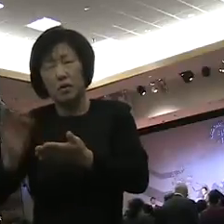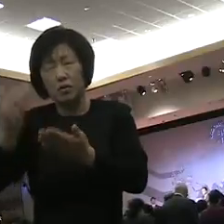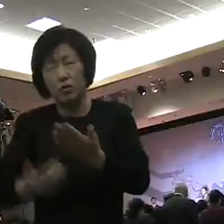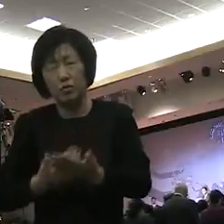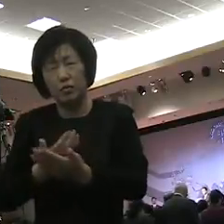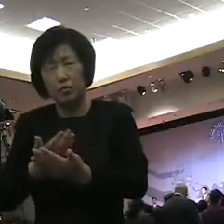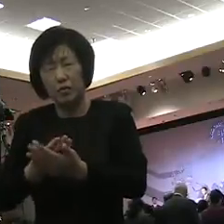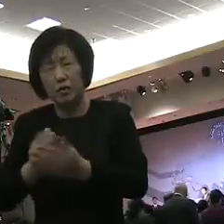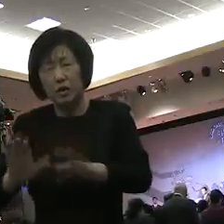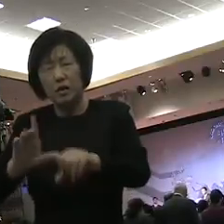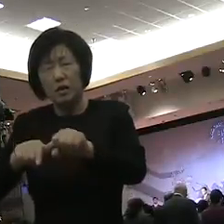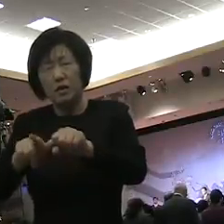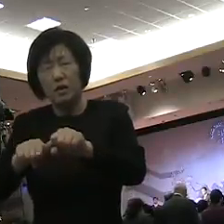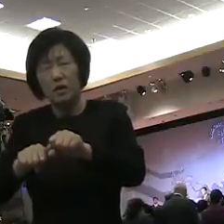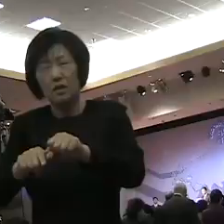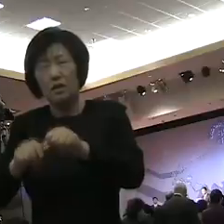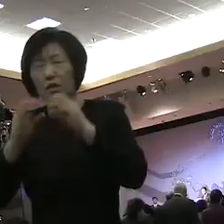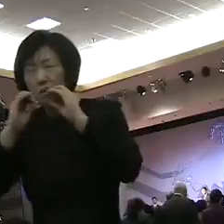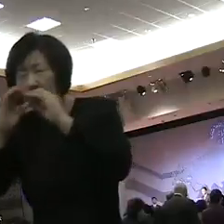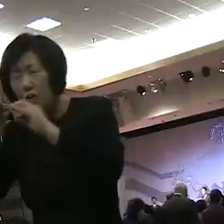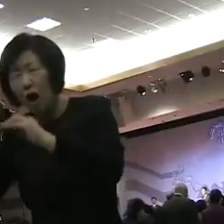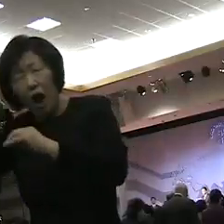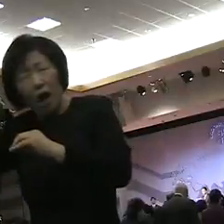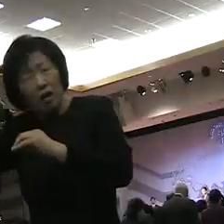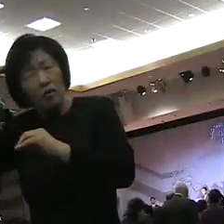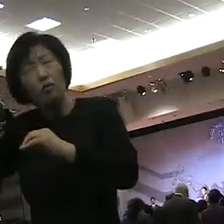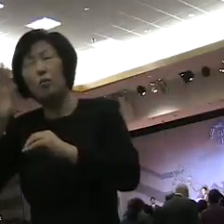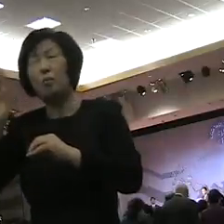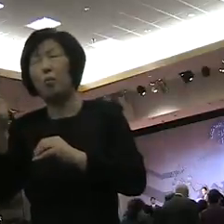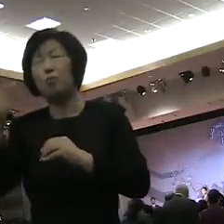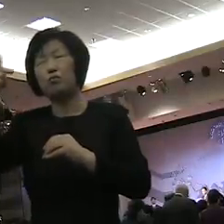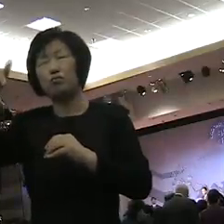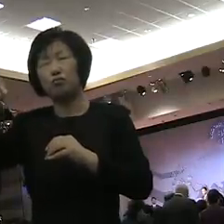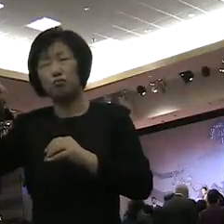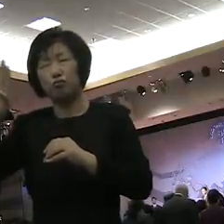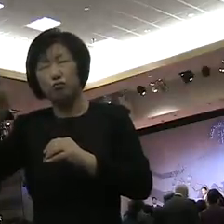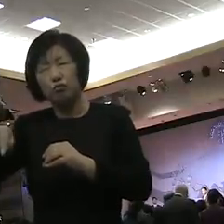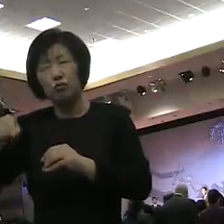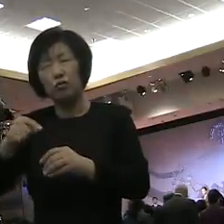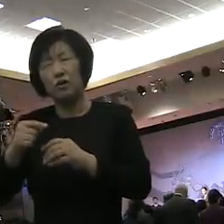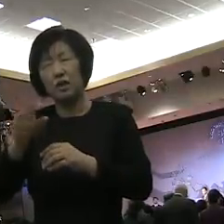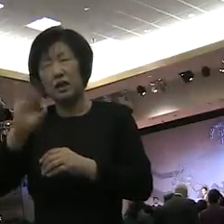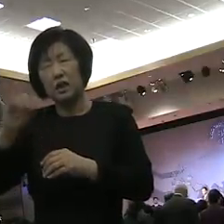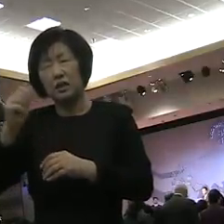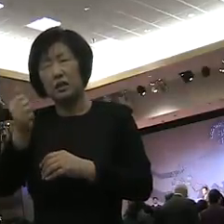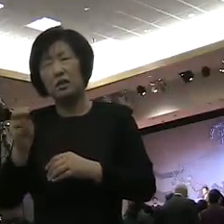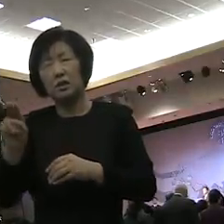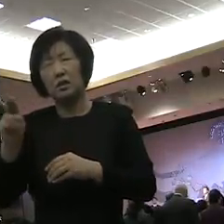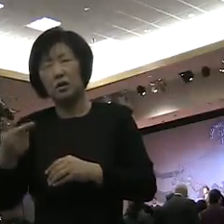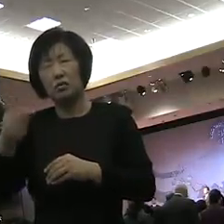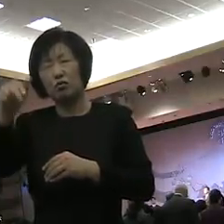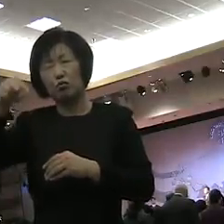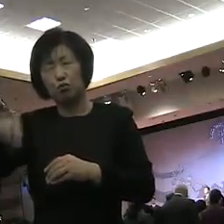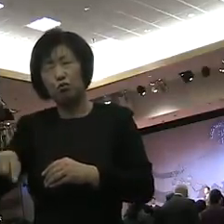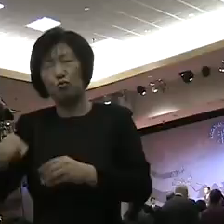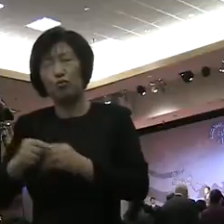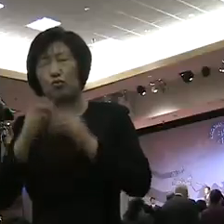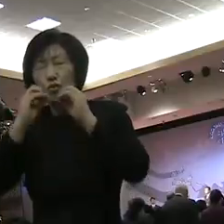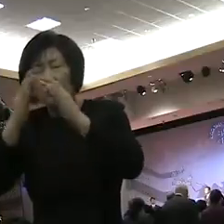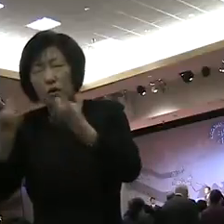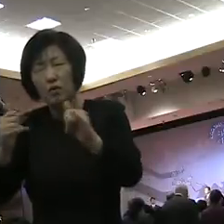또한 이 시간 프론티어스 선교회 한국 본부에서 사역하시는 이현수 선교사님을 위해 기도합니다. 주님을 위해 삶을 헌신한